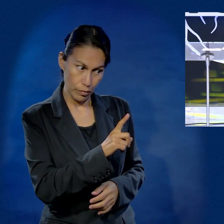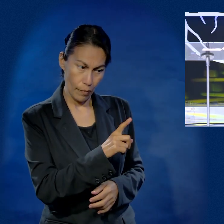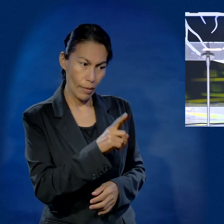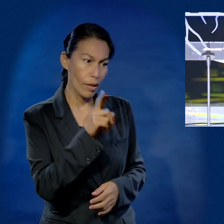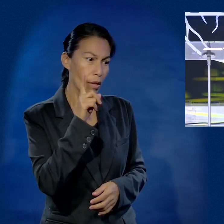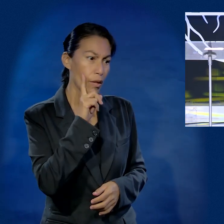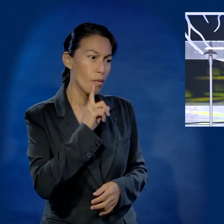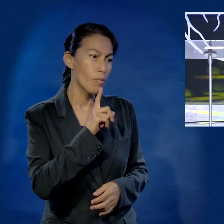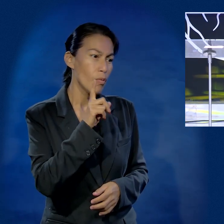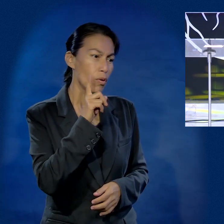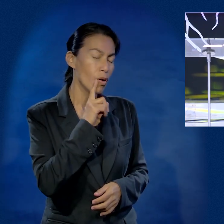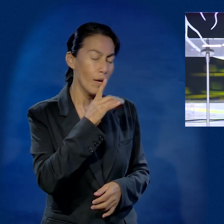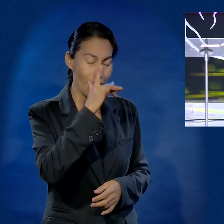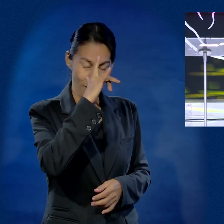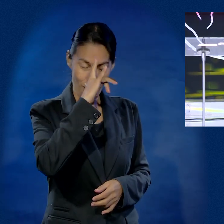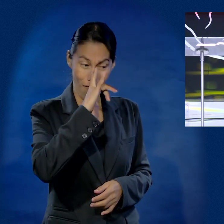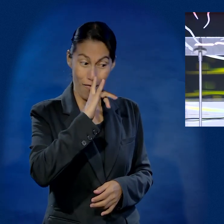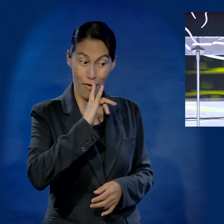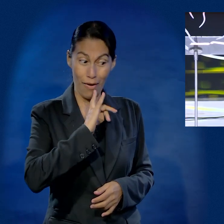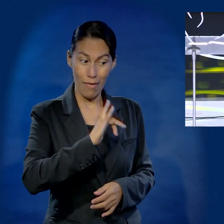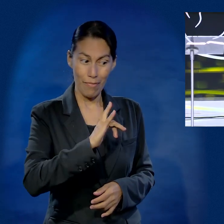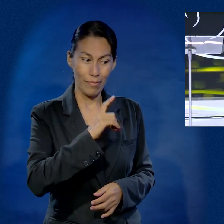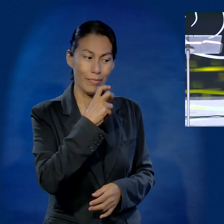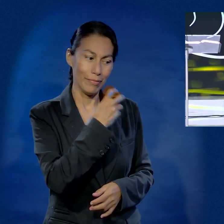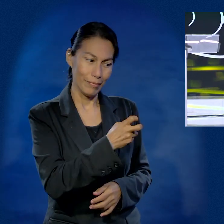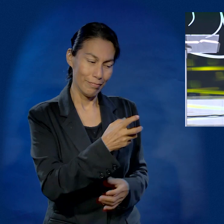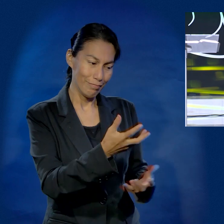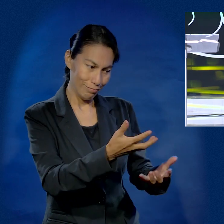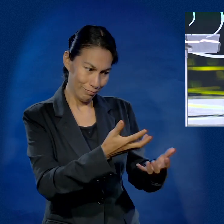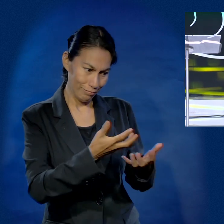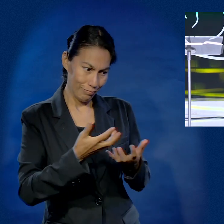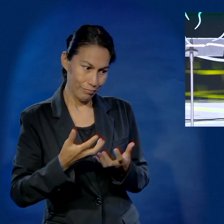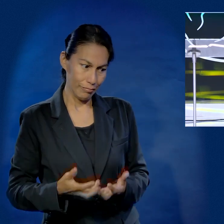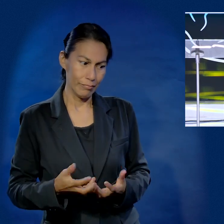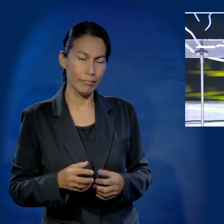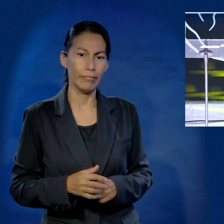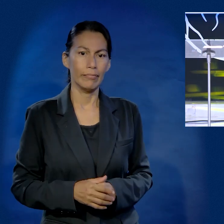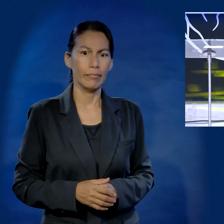Tráeme a las muchachas más guapas que tú tengas en tu territorio.